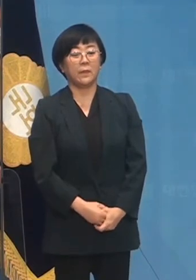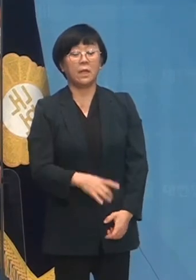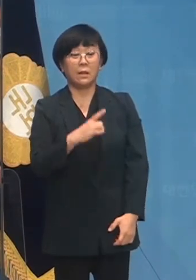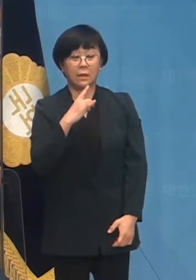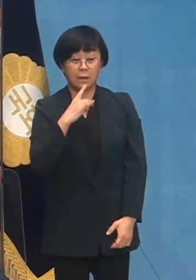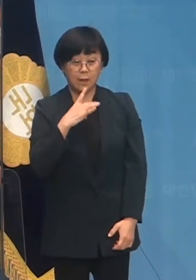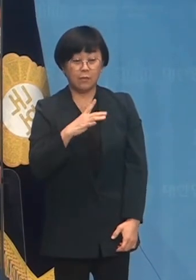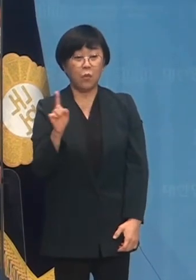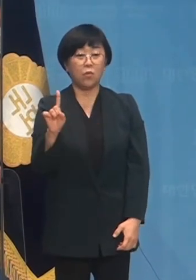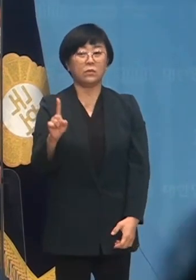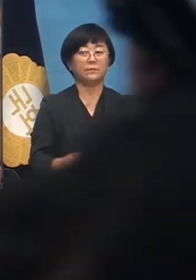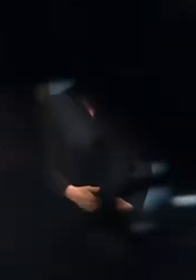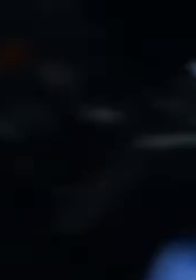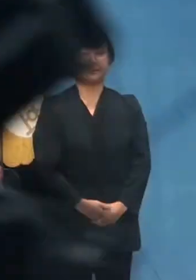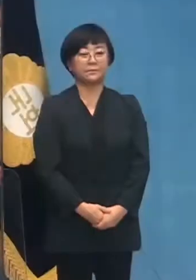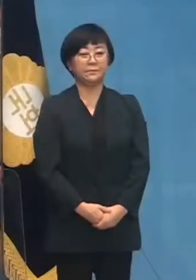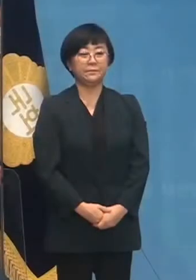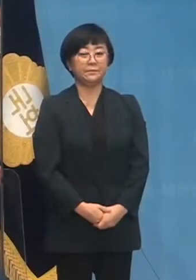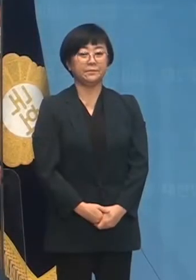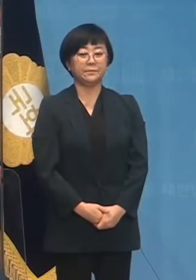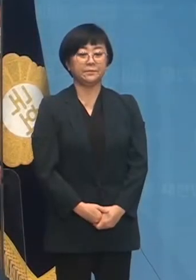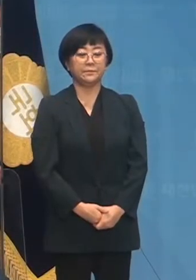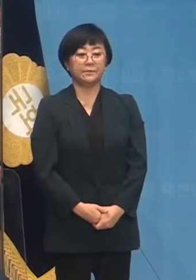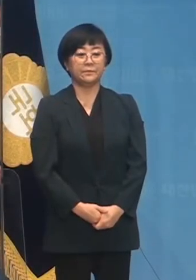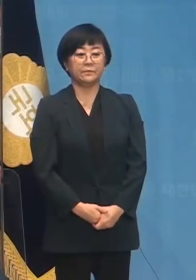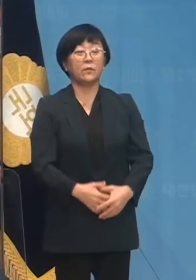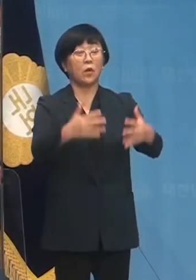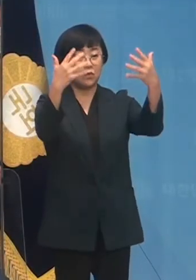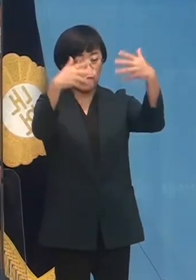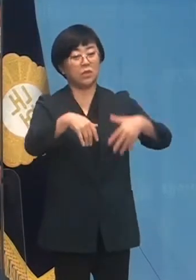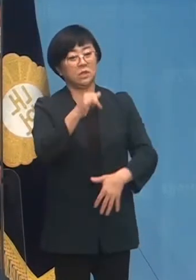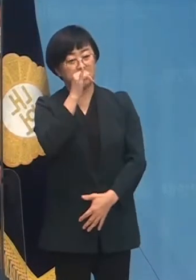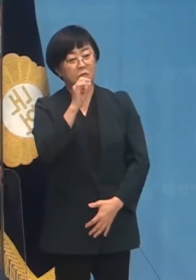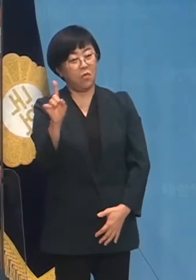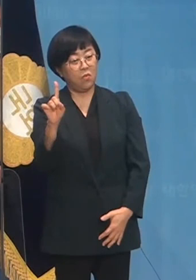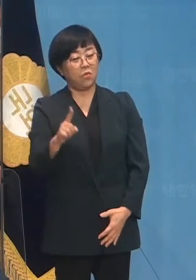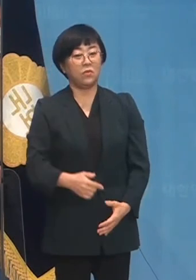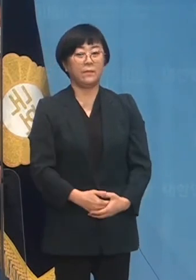다만 여기에 또 조건을 붙였습니다.